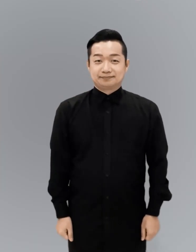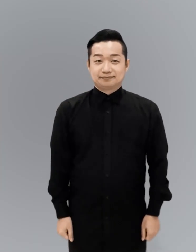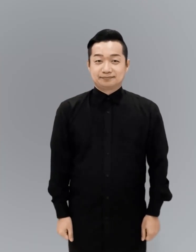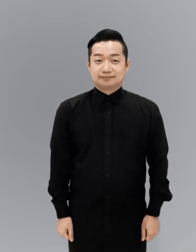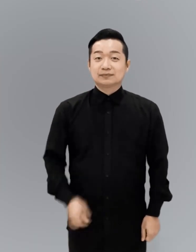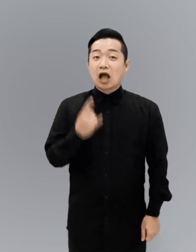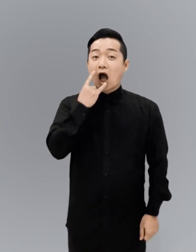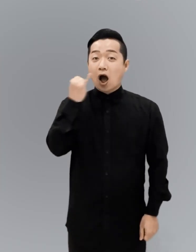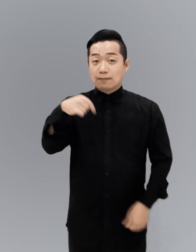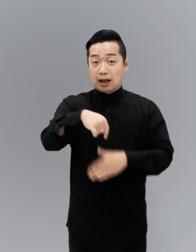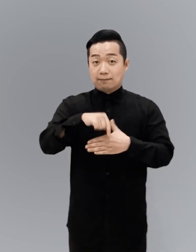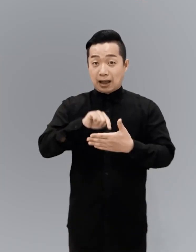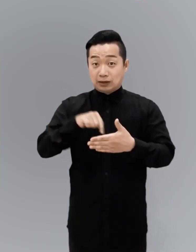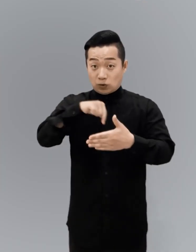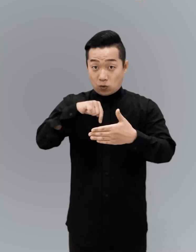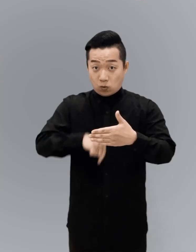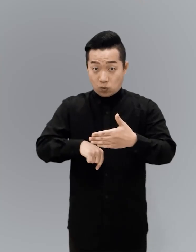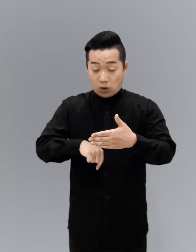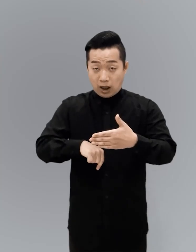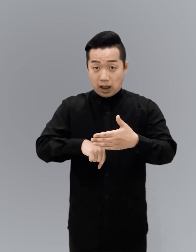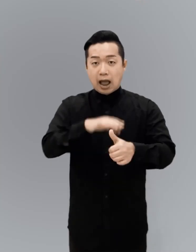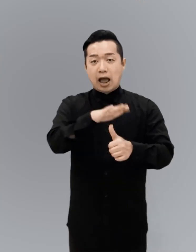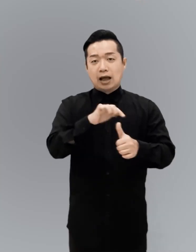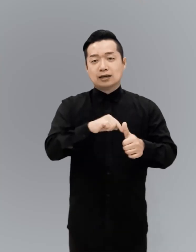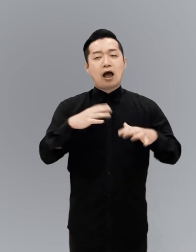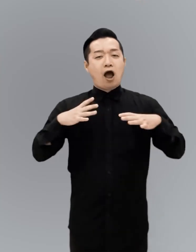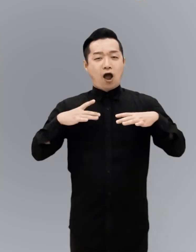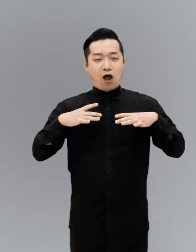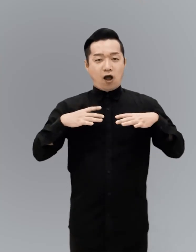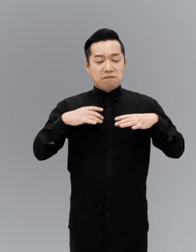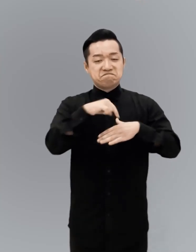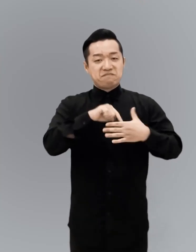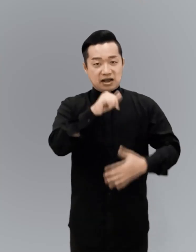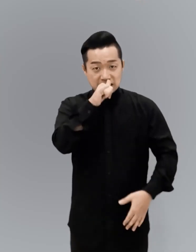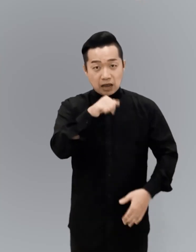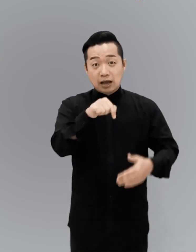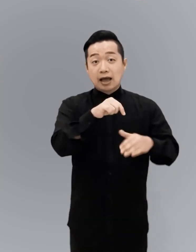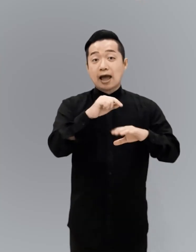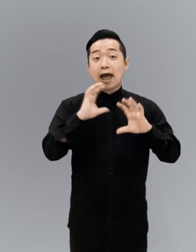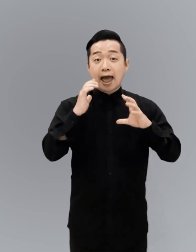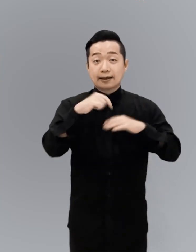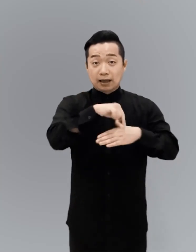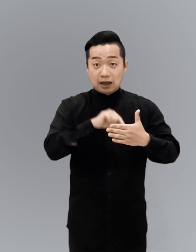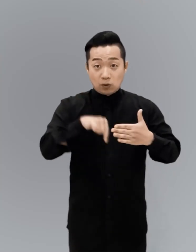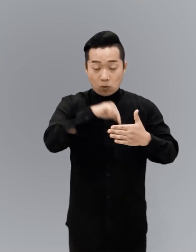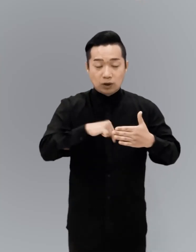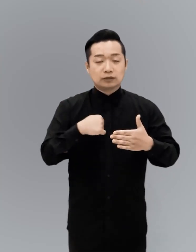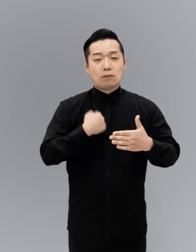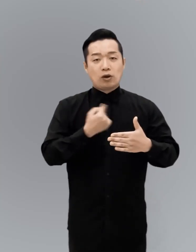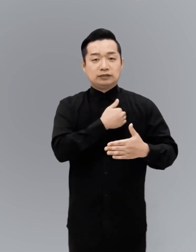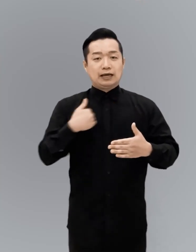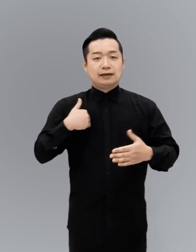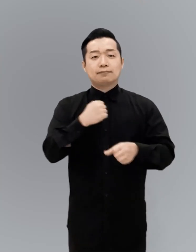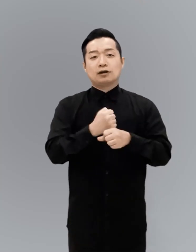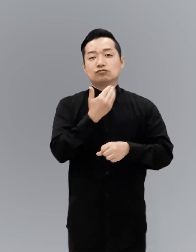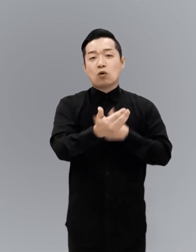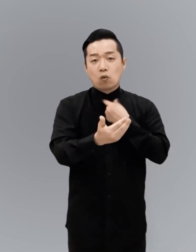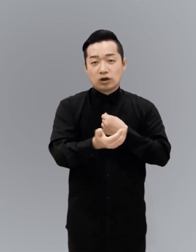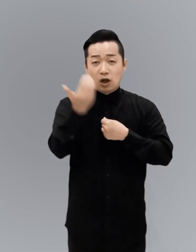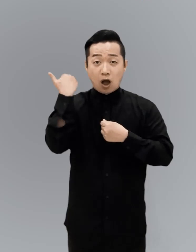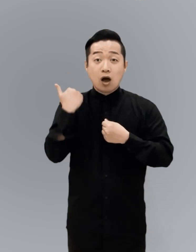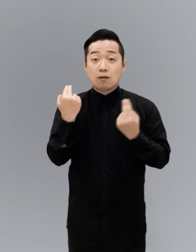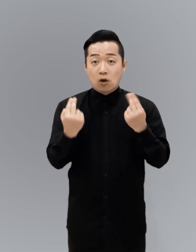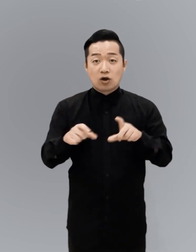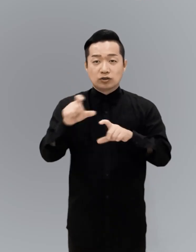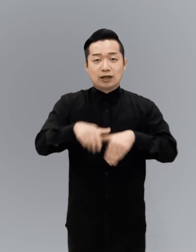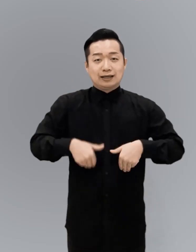있으신가요? 엄마의 마음속에 아이에 대한 대견함이, 아이의 마음속엔 스스로에 대한 자신감이 그려지길 원했고 그들 사이에 이전보다